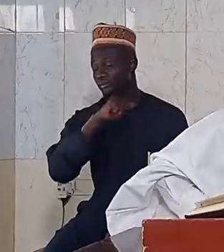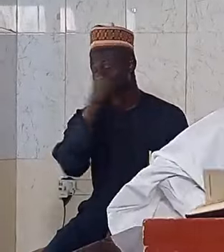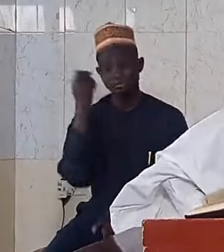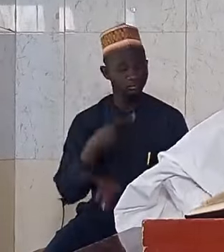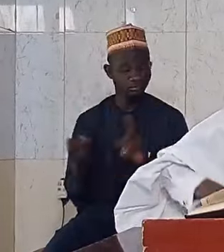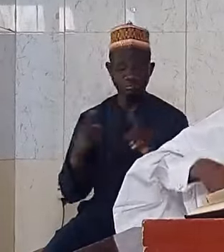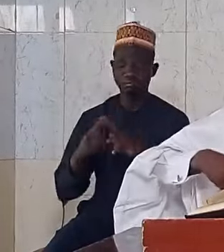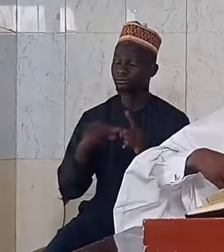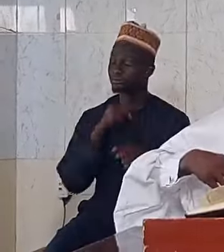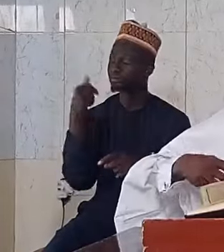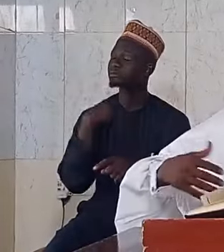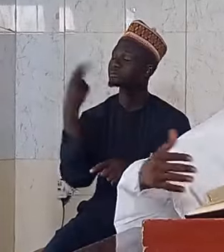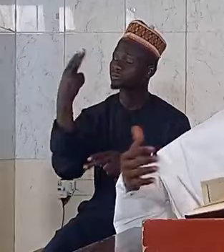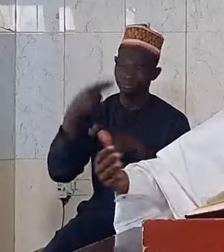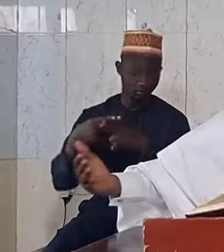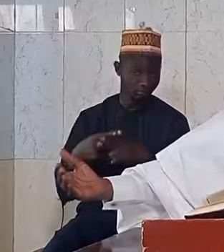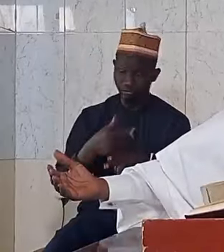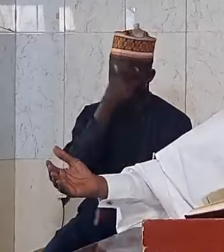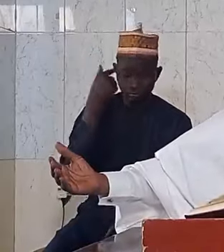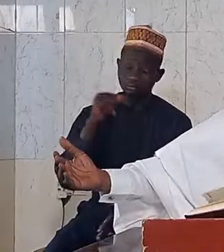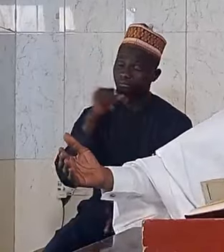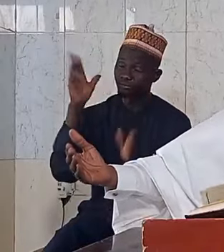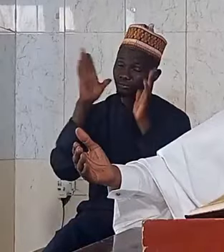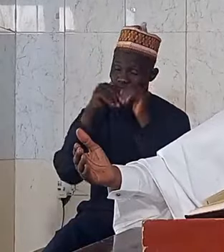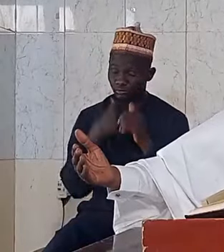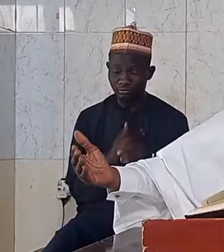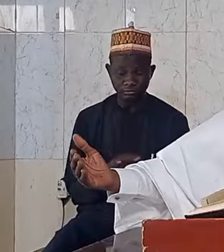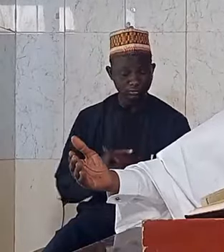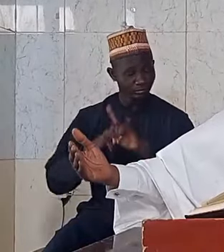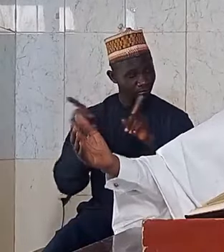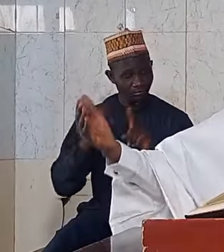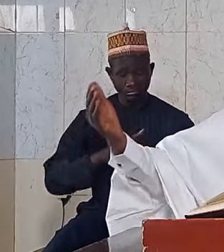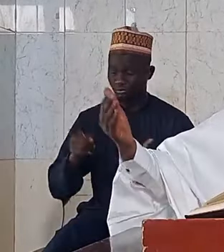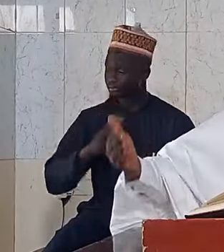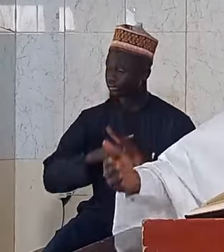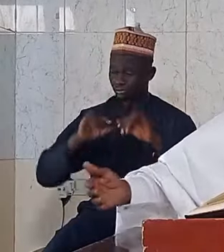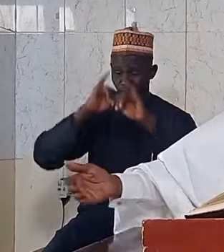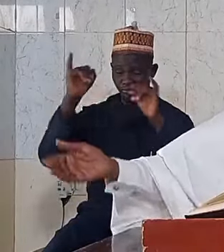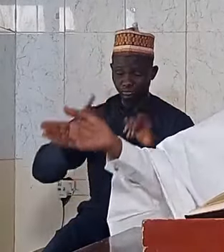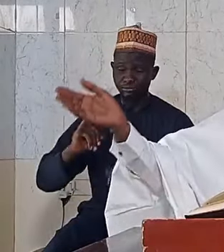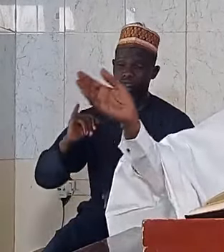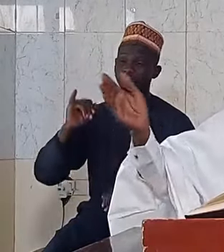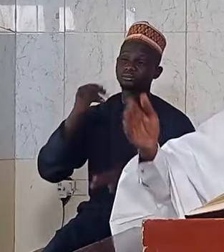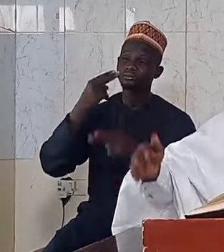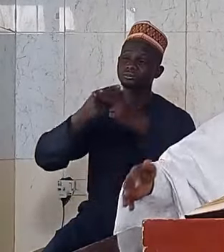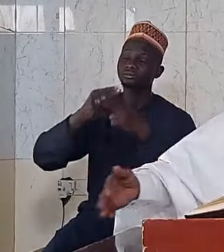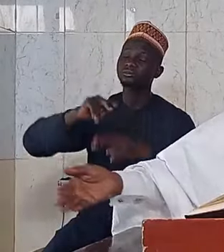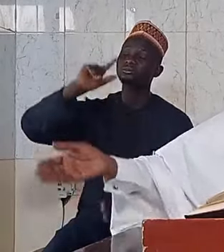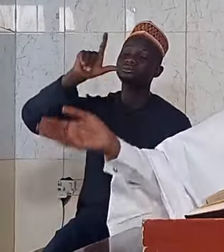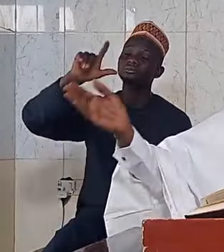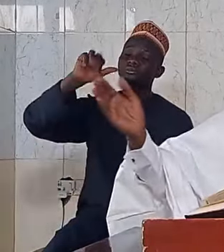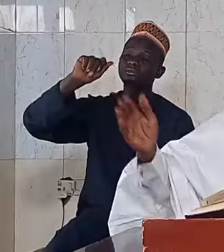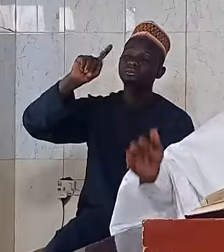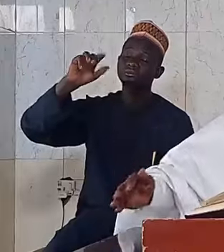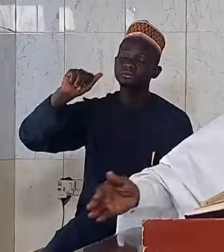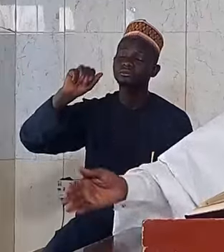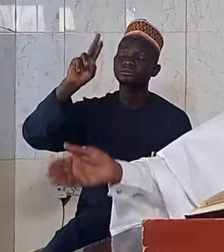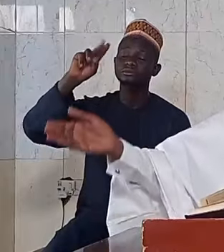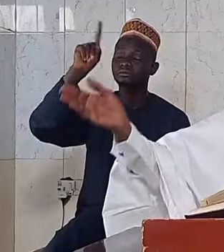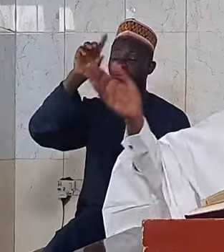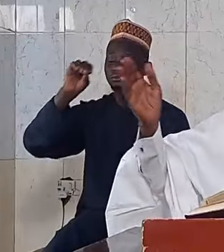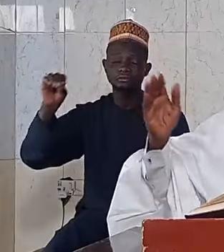ba domin kafiran suna hada kansu da masu bautar lata da masu bautar uzza da masu bautar hubal